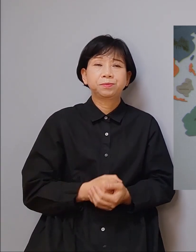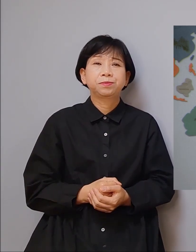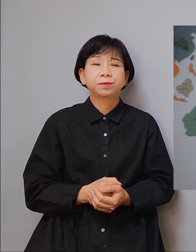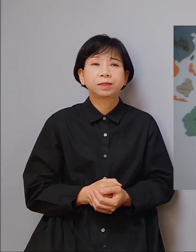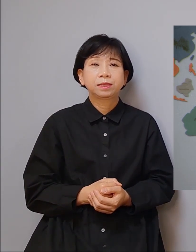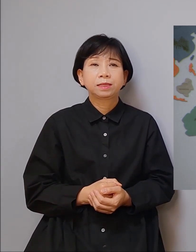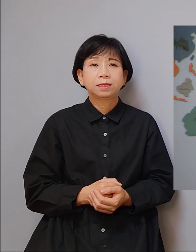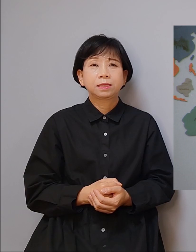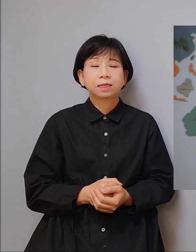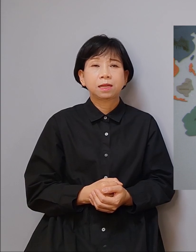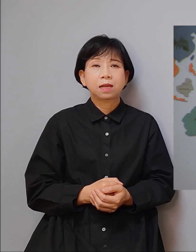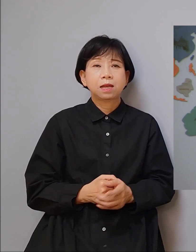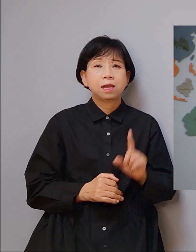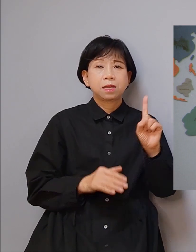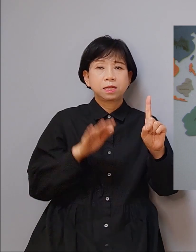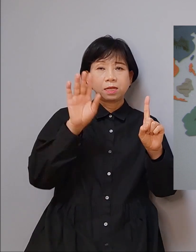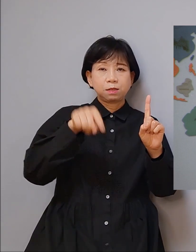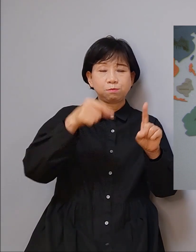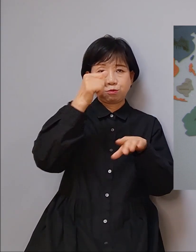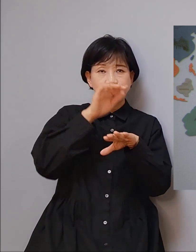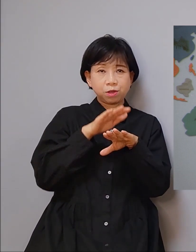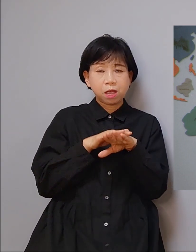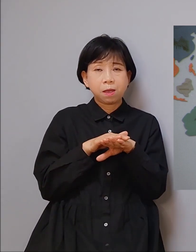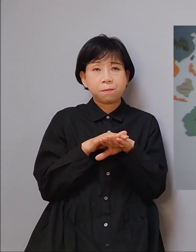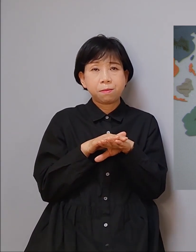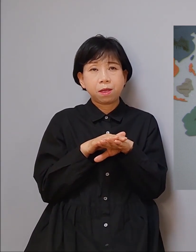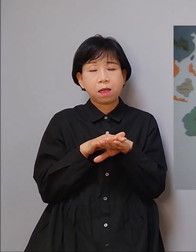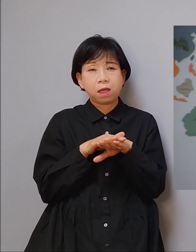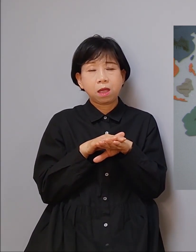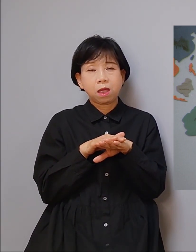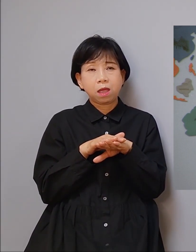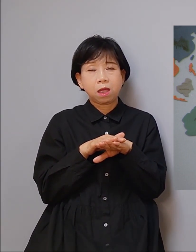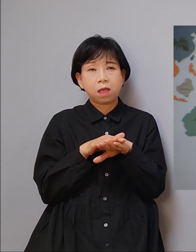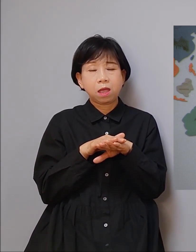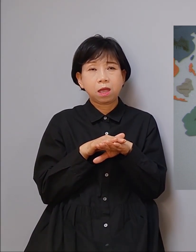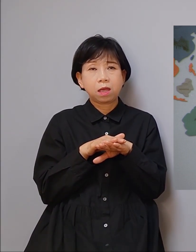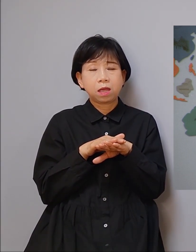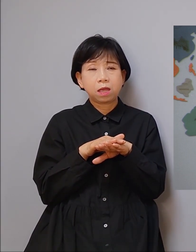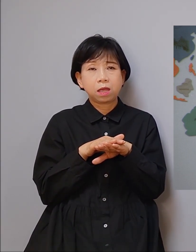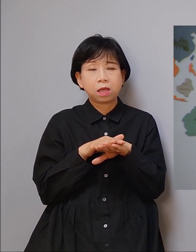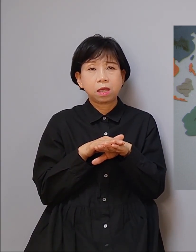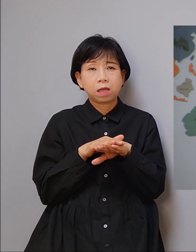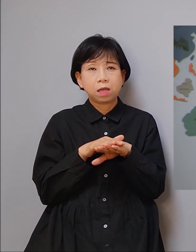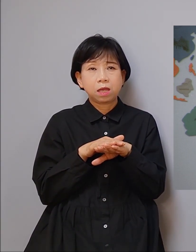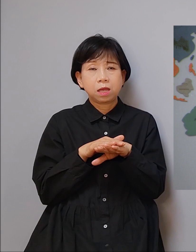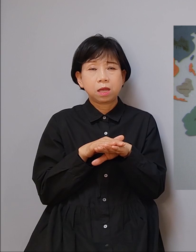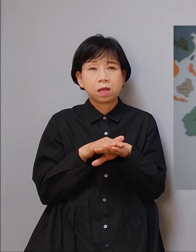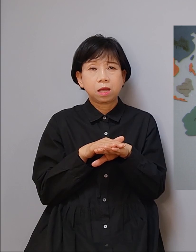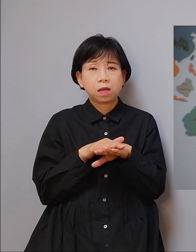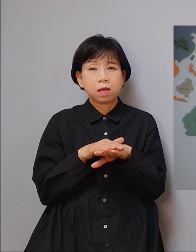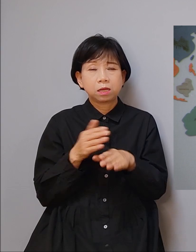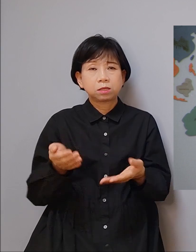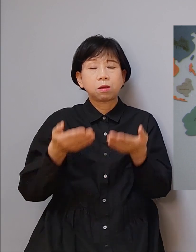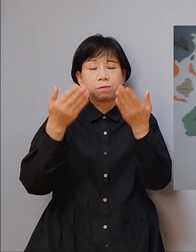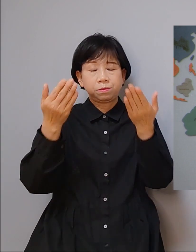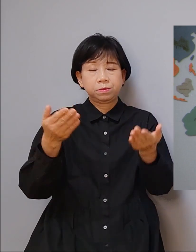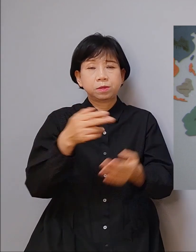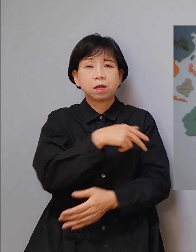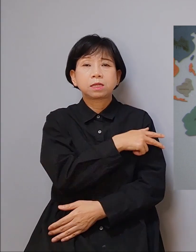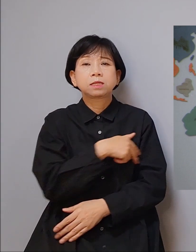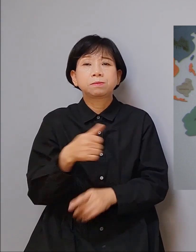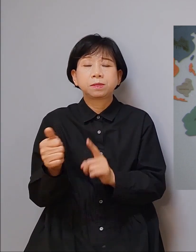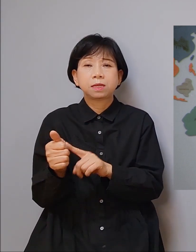예배 방송실에서 섬기셨던 김남욱 집사님 삼남 선교회신데 아버님이 어제 오후 지나고